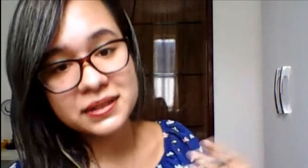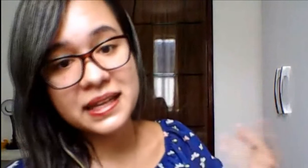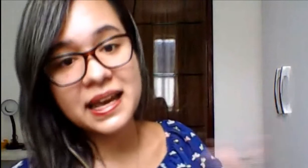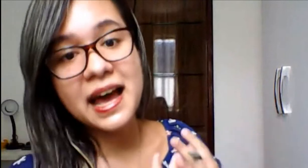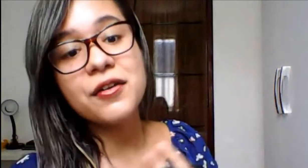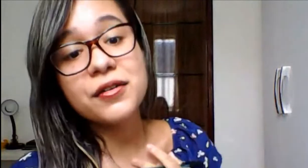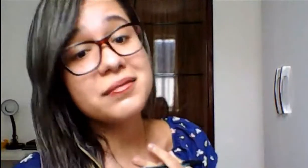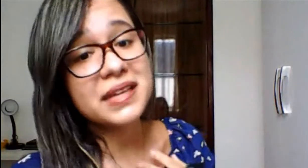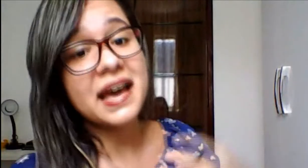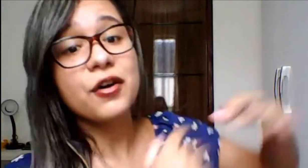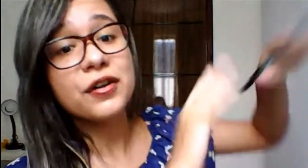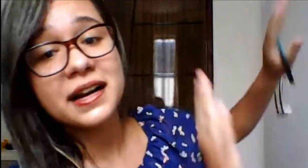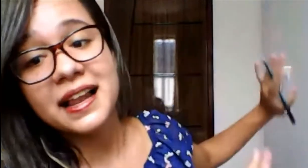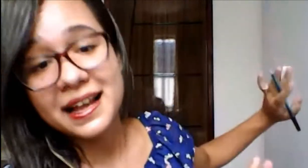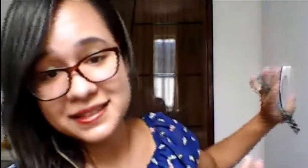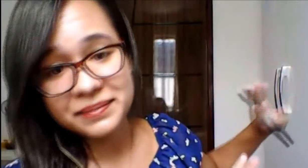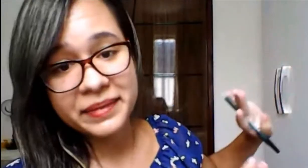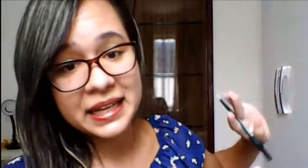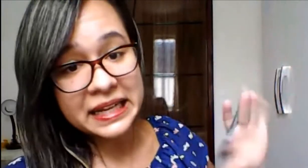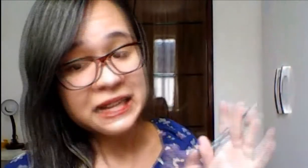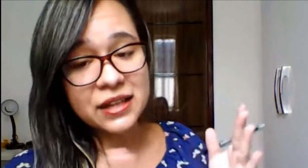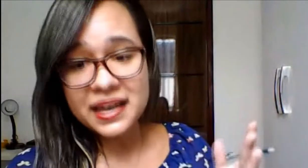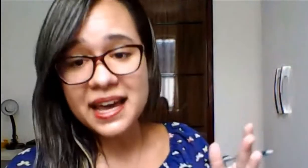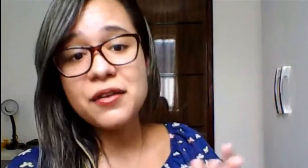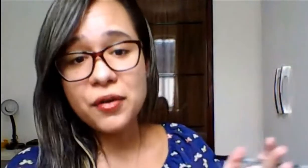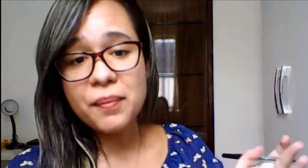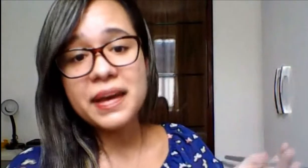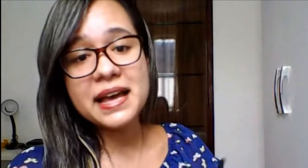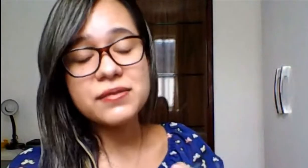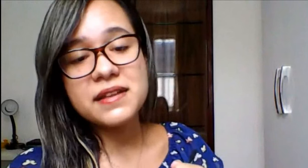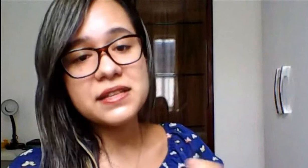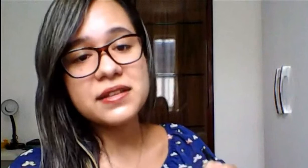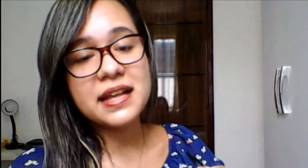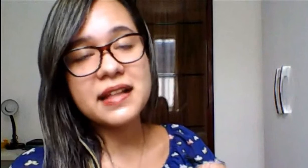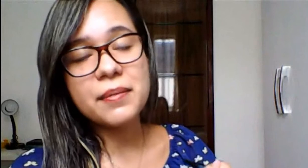que é outra classe. Só que é algo complexo, é difícil de entender,